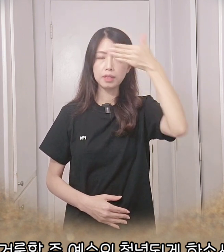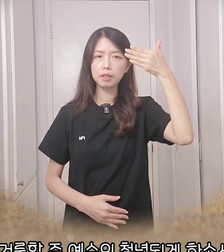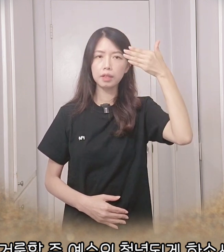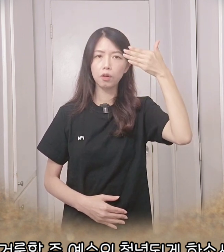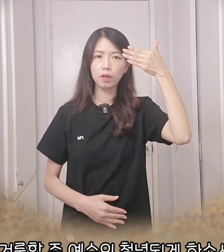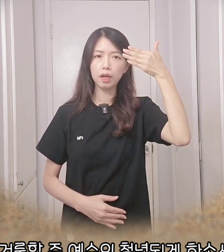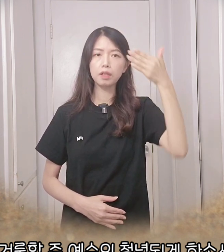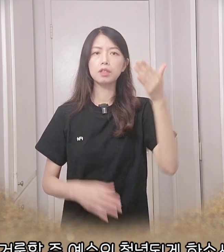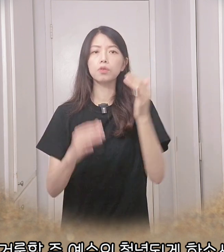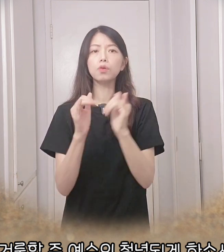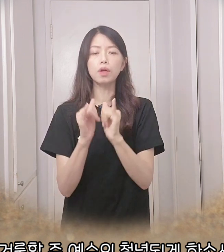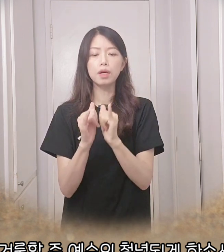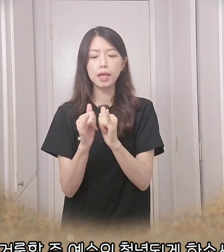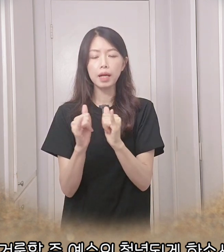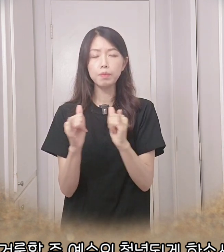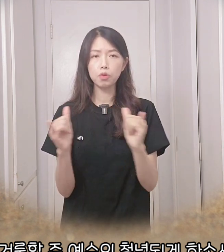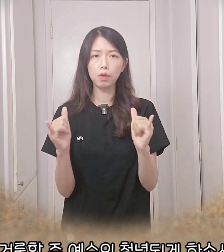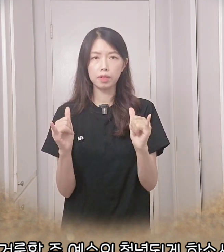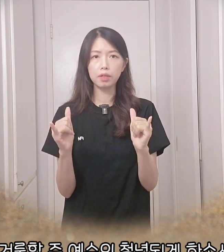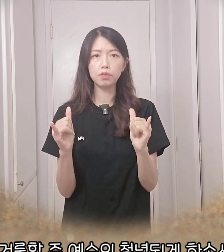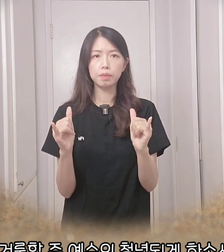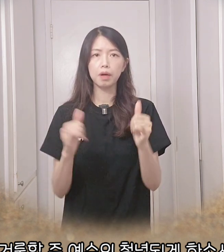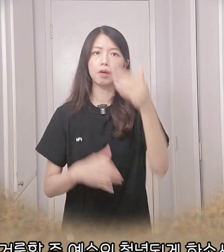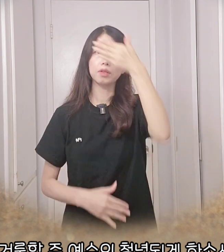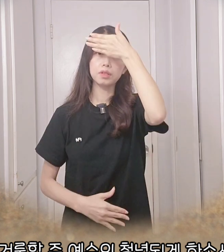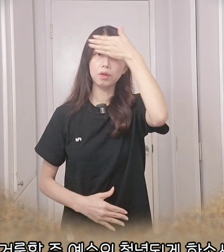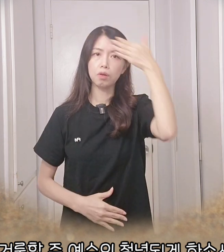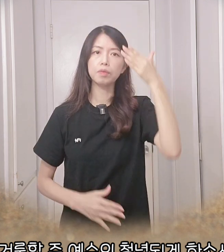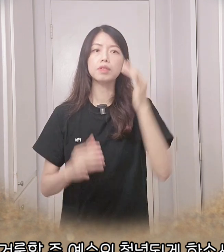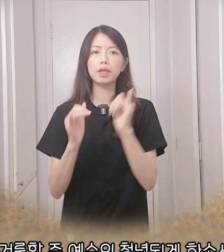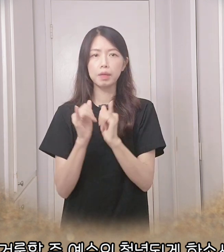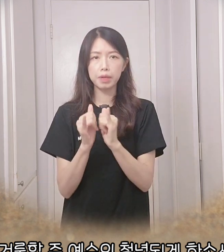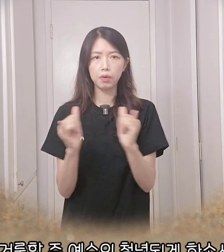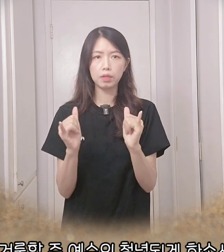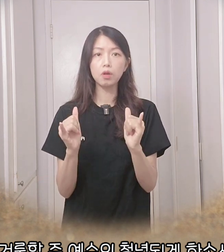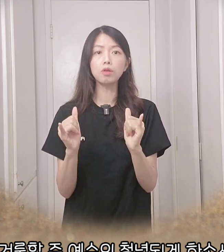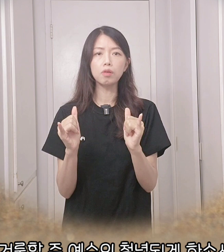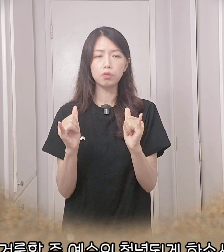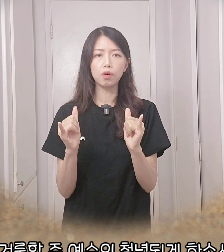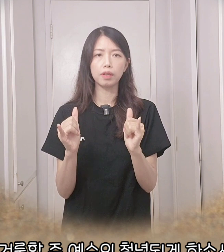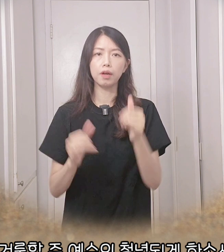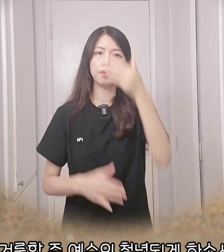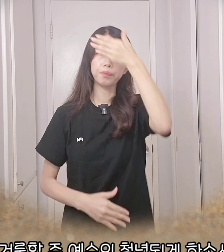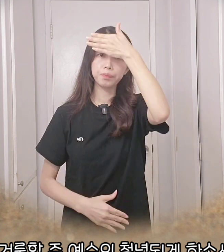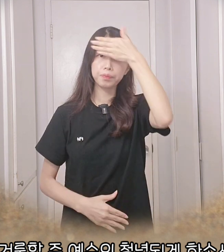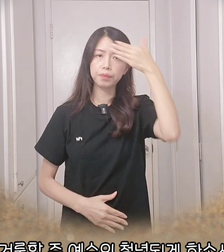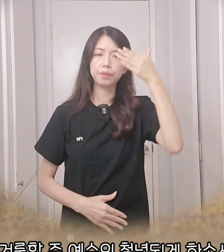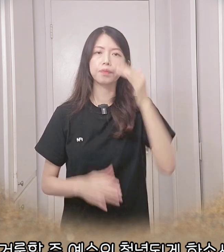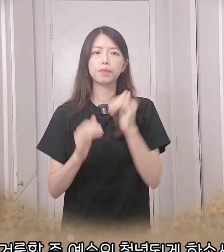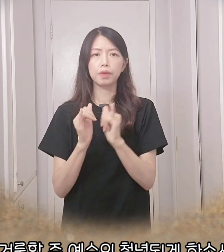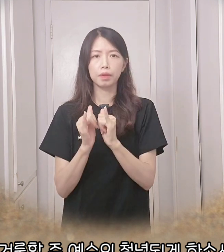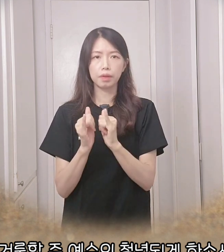수어인데요. 사실은 이렇게 하시고 사람 수어까지 해주시면 젊은 사람이라고 해서 청년 수어가 돼요.